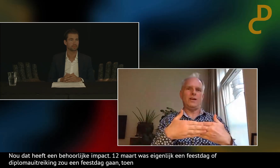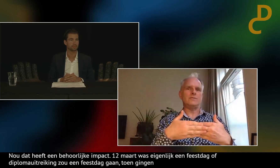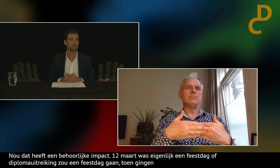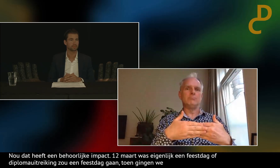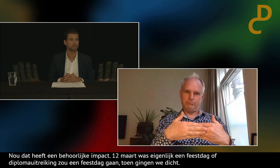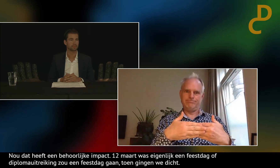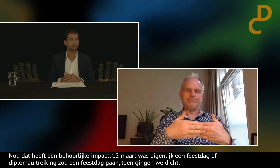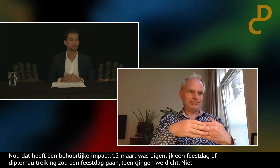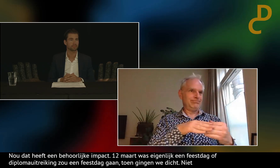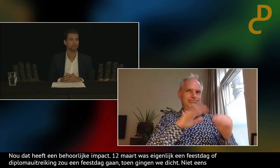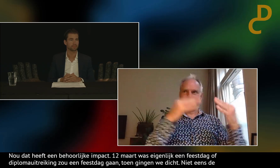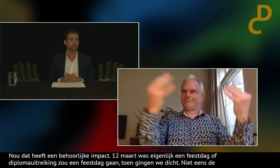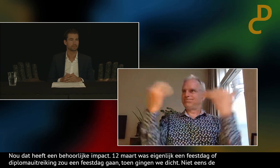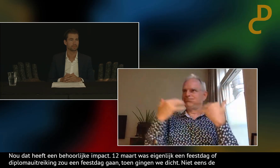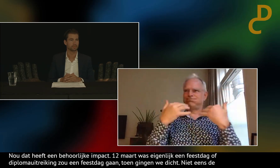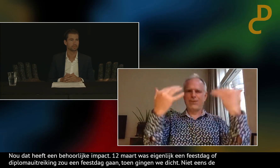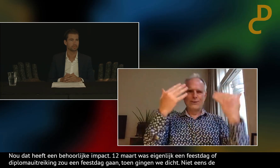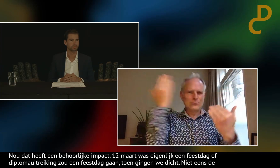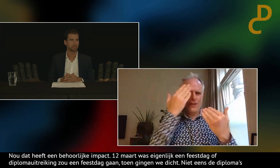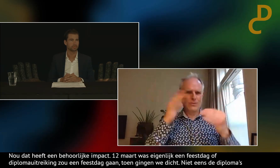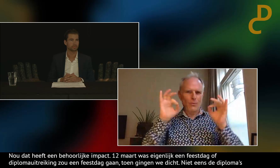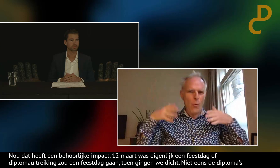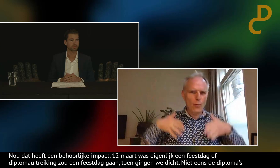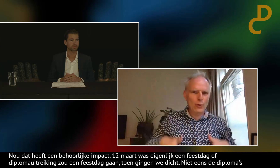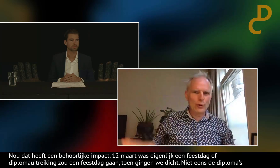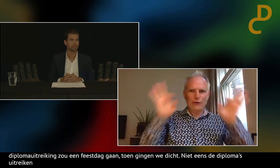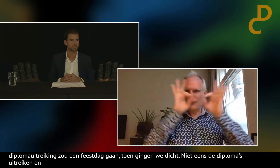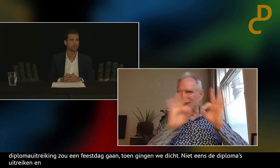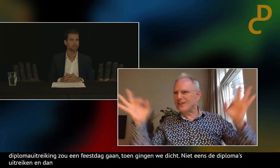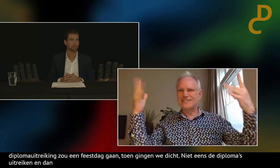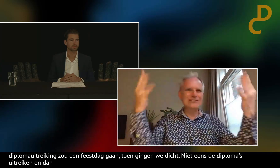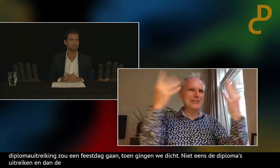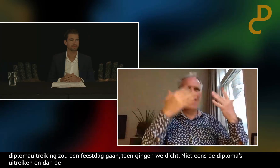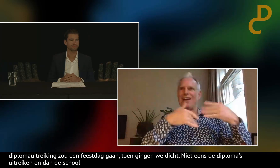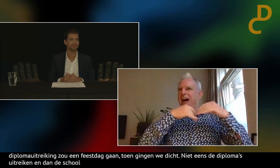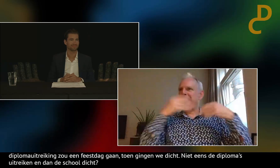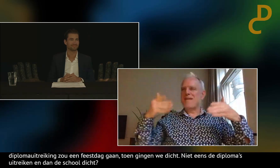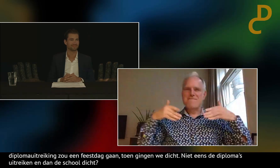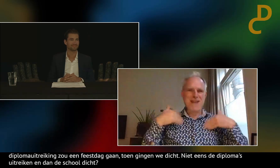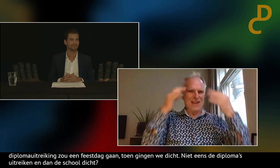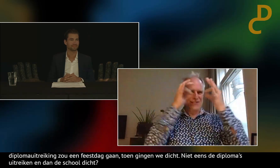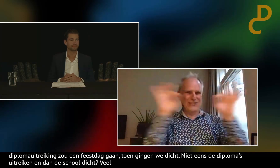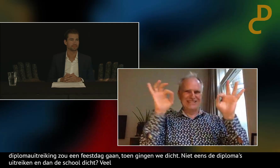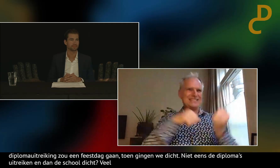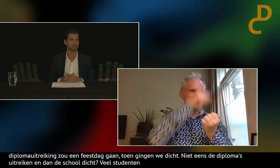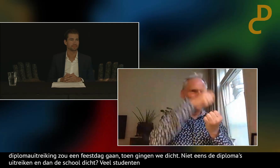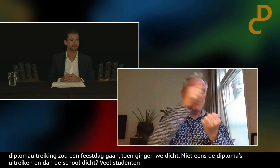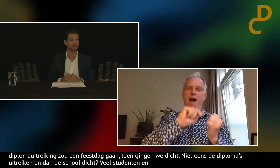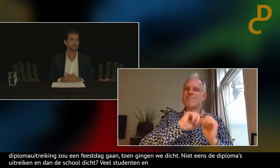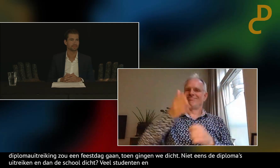en dan mag de school dicht. Want er kwamen heel veel studenten en studenten die mooi aangekleed waren en